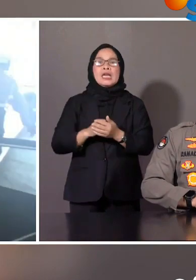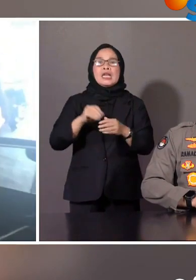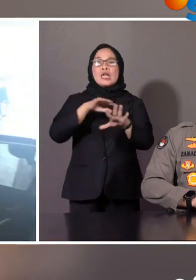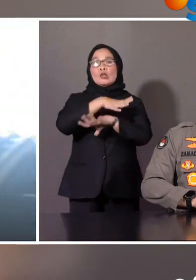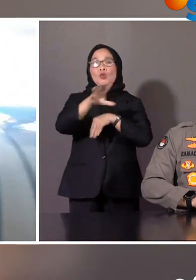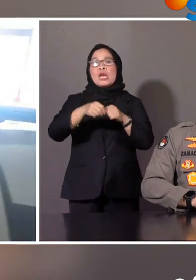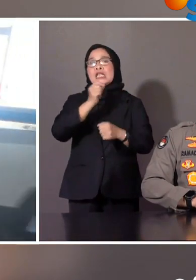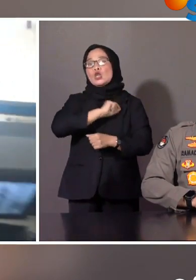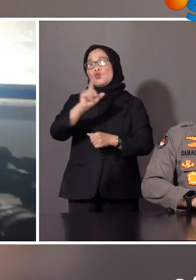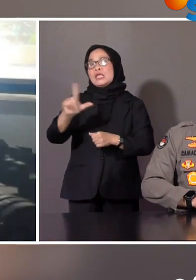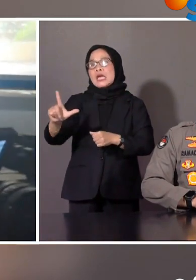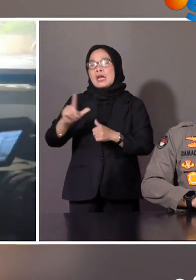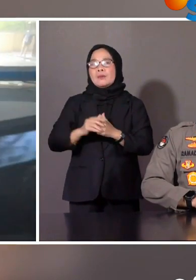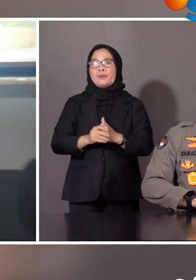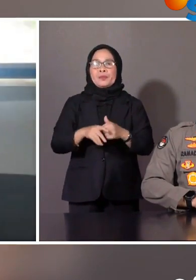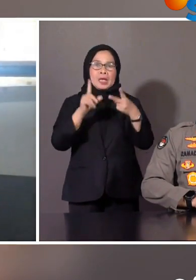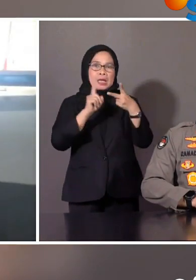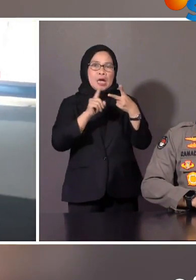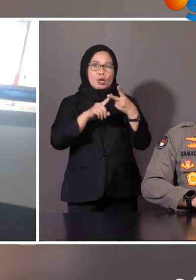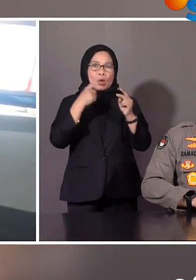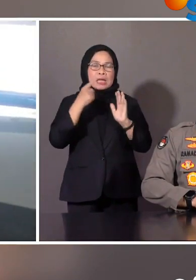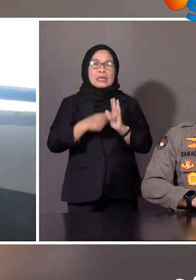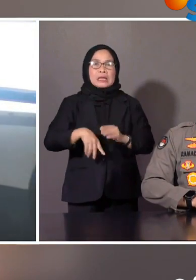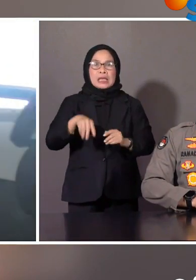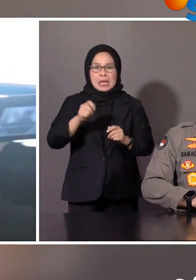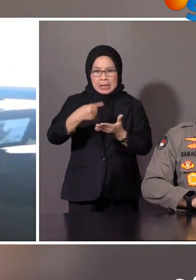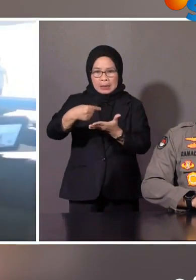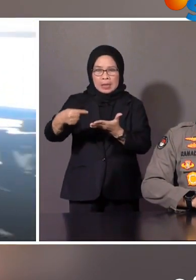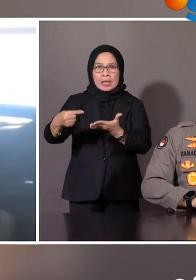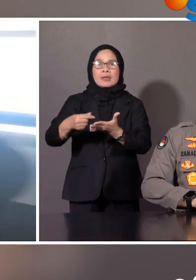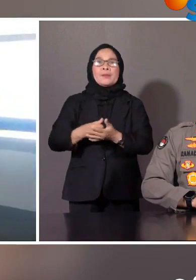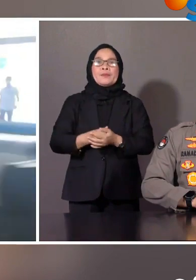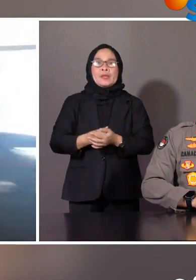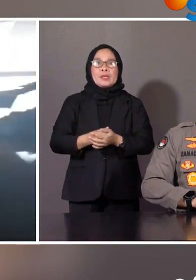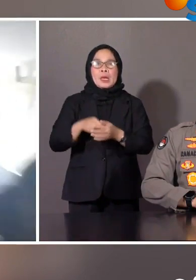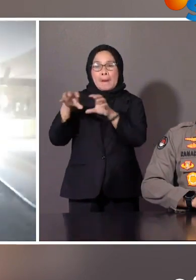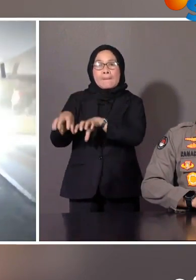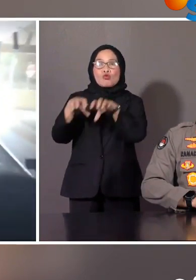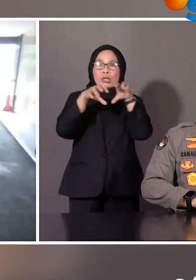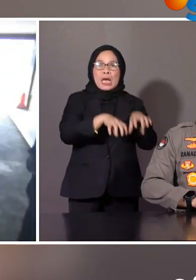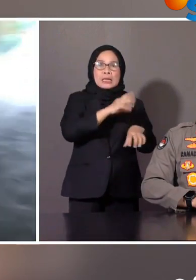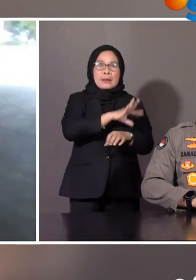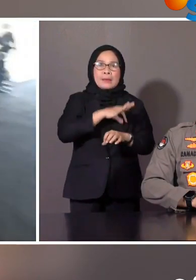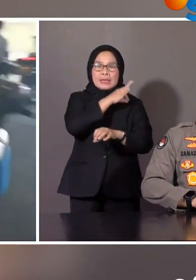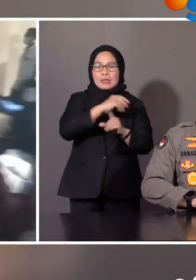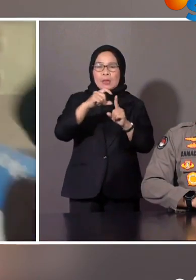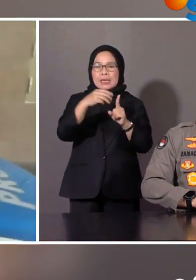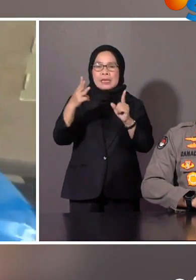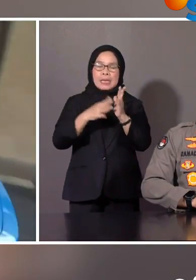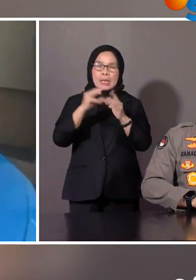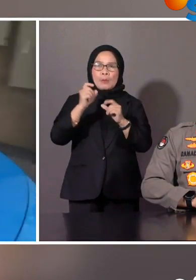yang dirugikan dua sanksi administratif berupa mutasi bersifat demosi